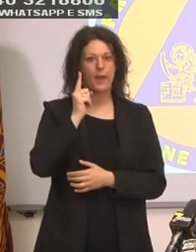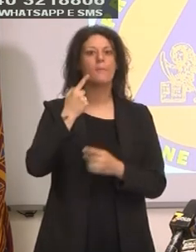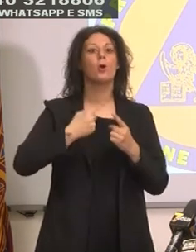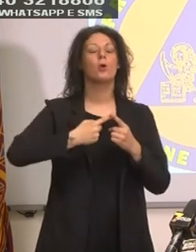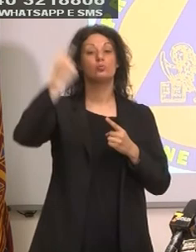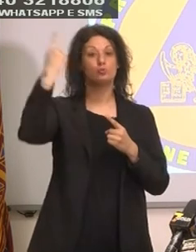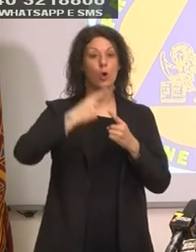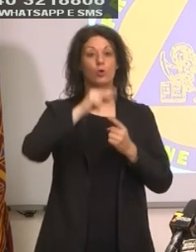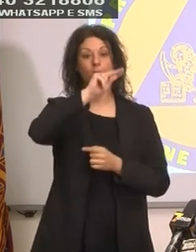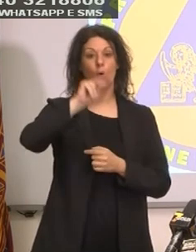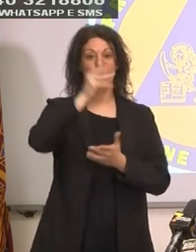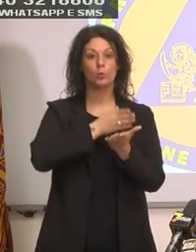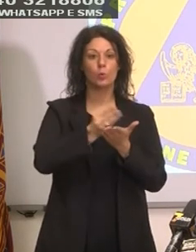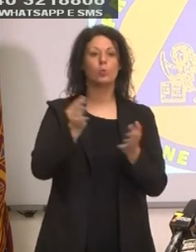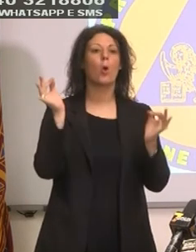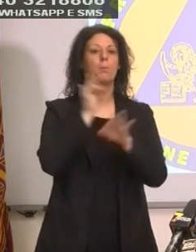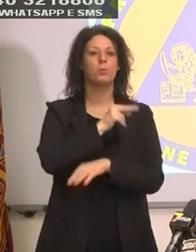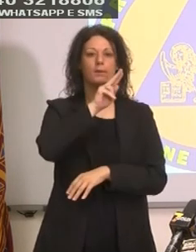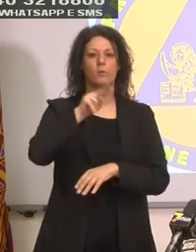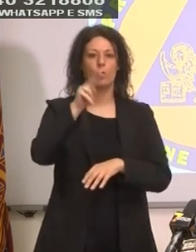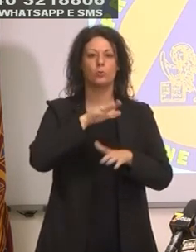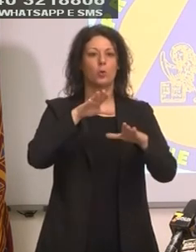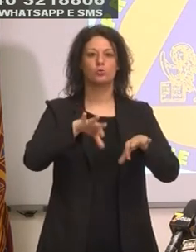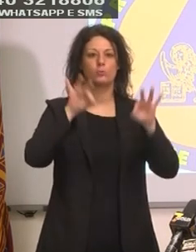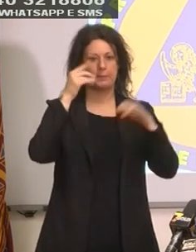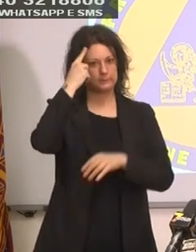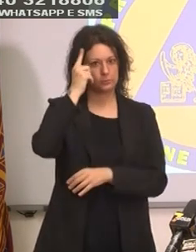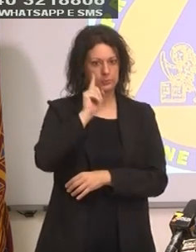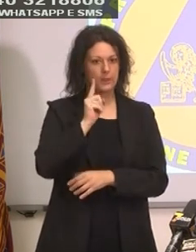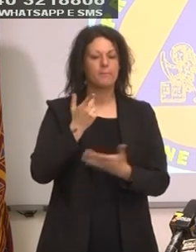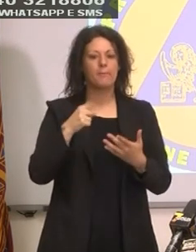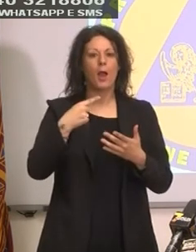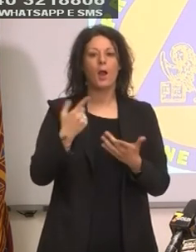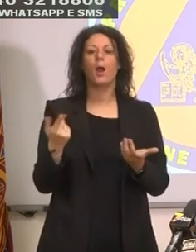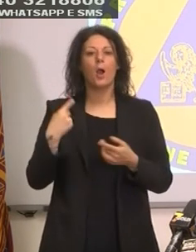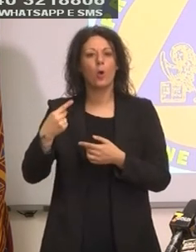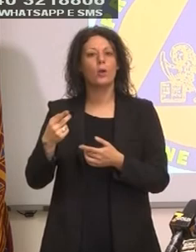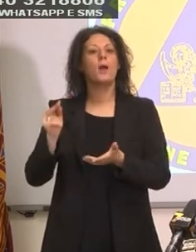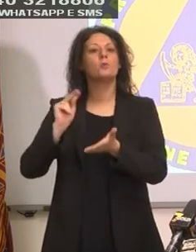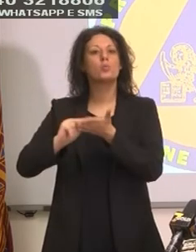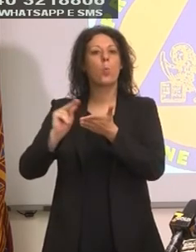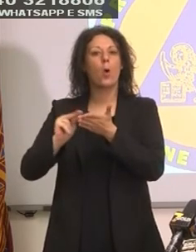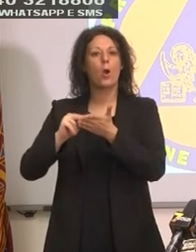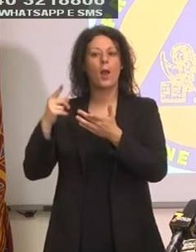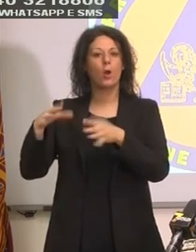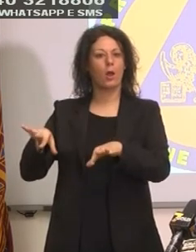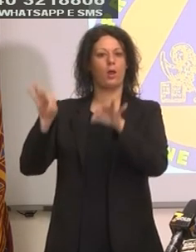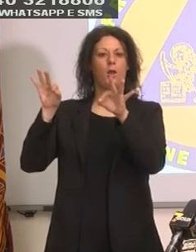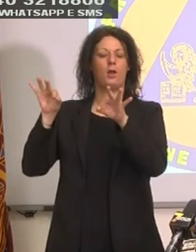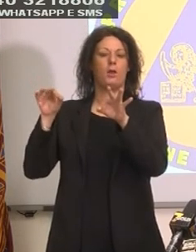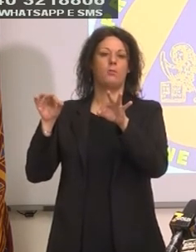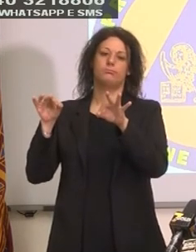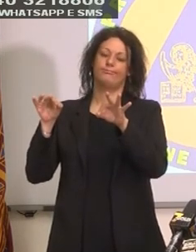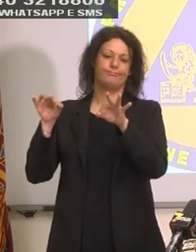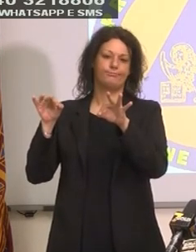O se si va a votare. Però insomma la scuola non può neanche restare ostaggio di questa cosa qua, insomma non